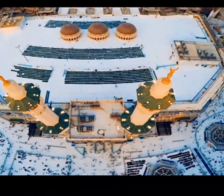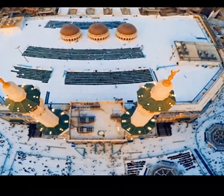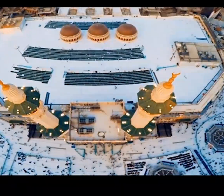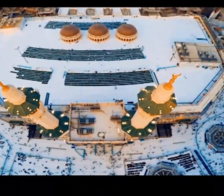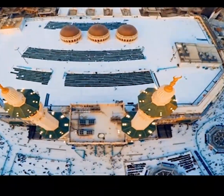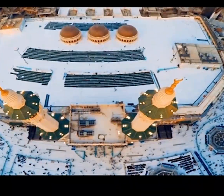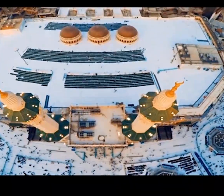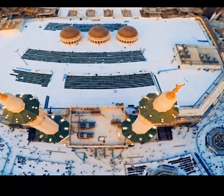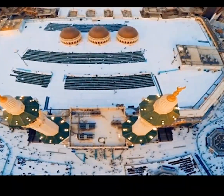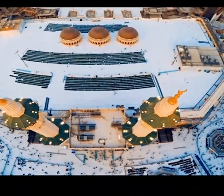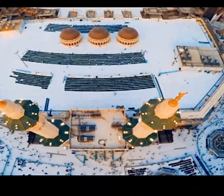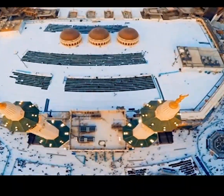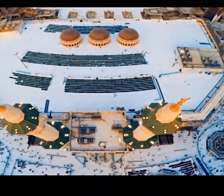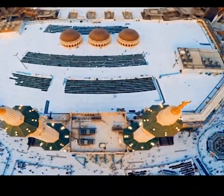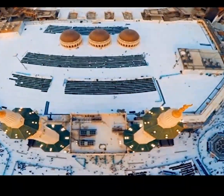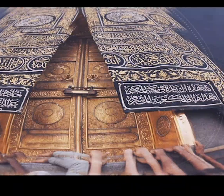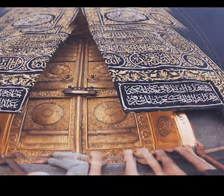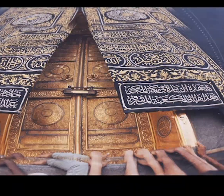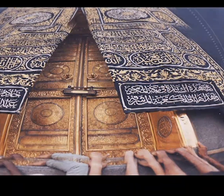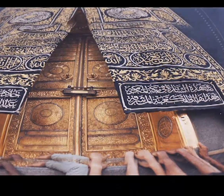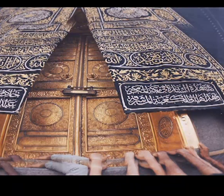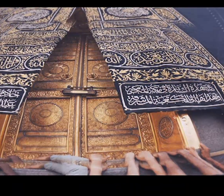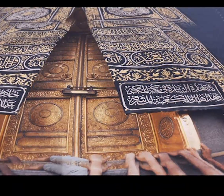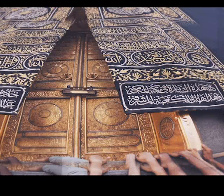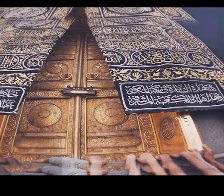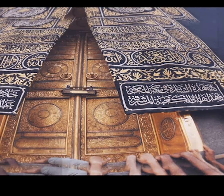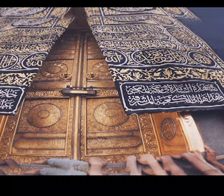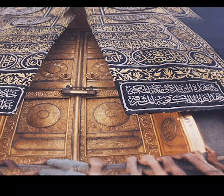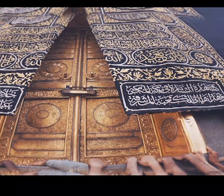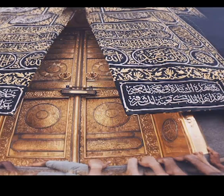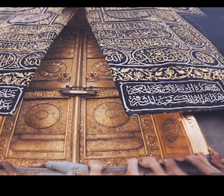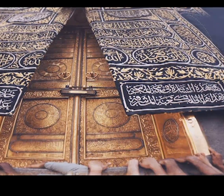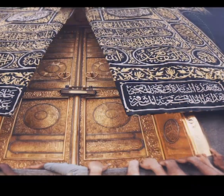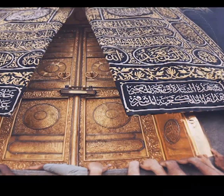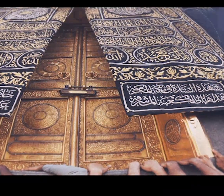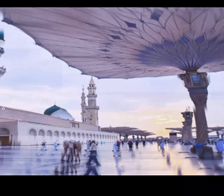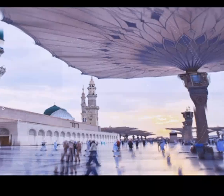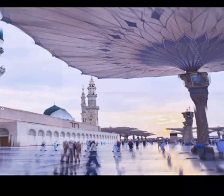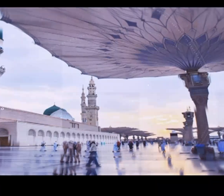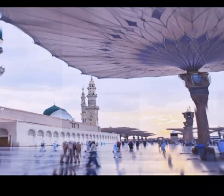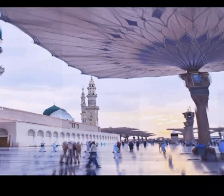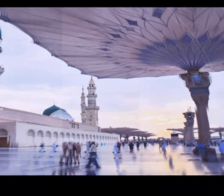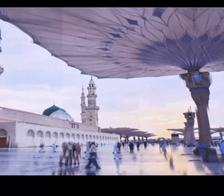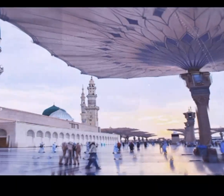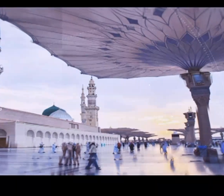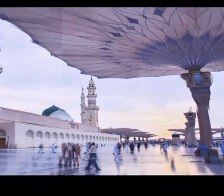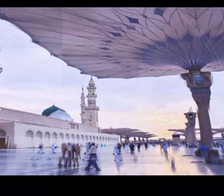فاعوذ باللہ من الشیطان الرجیم، بسم اللہ الرحمن الرحیم۔ الصلاة والسلام علیک